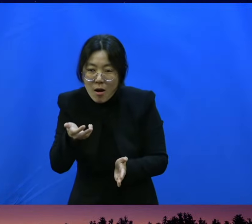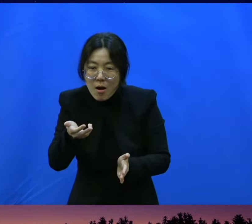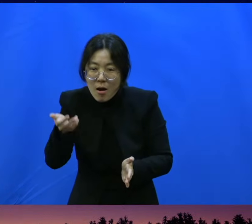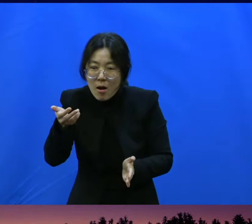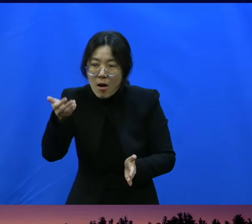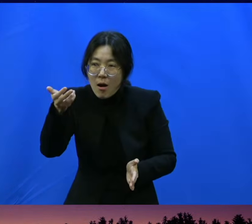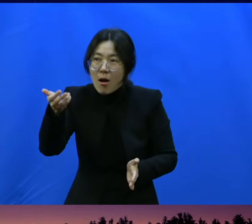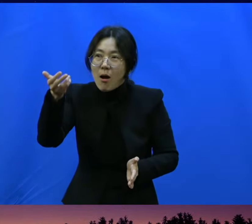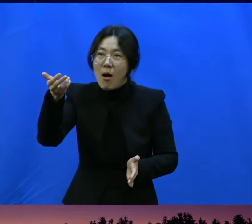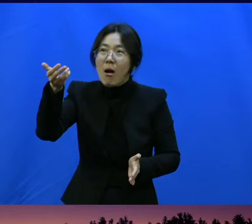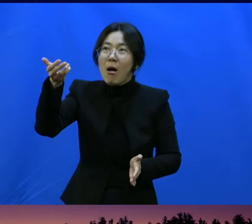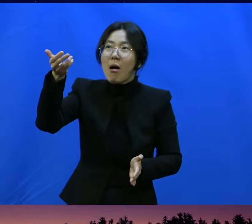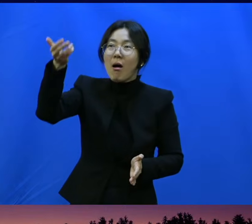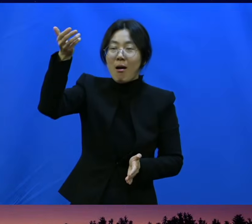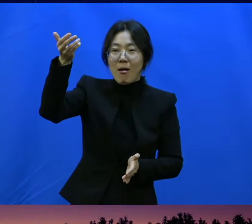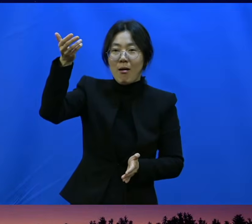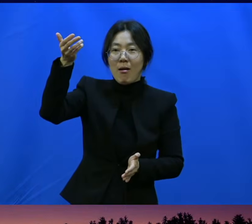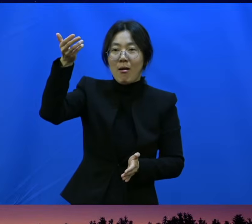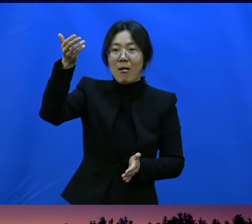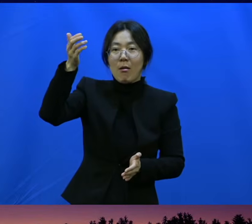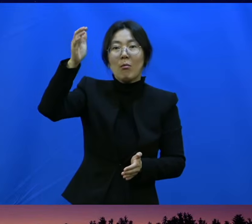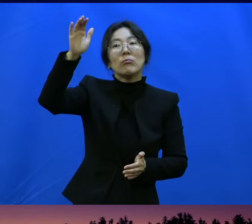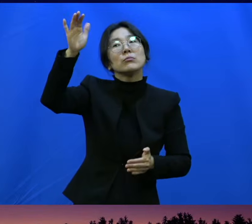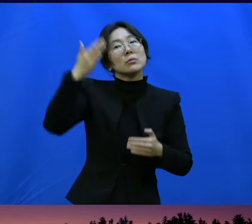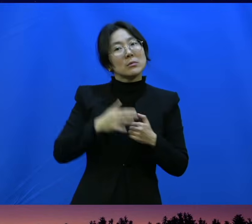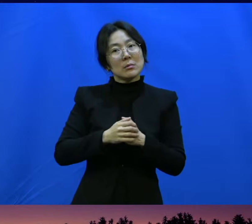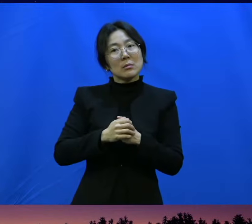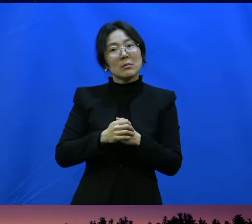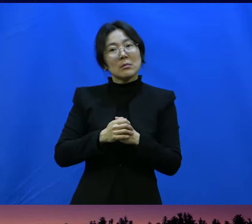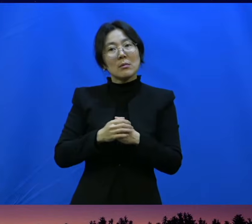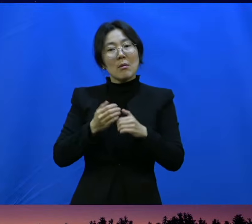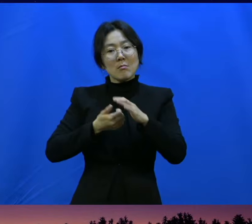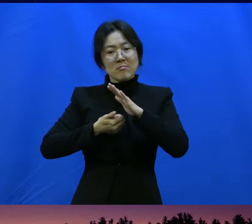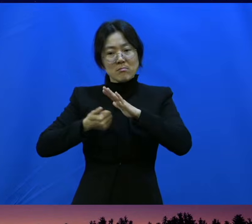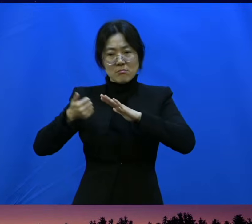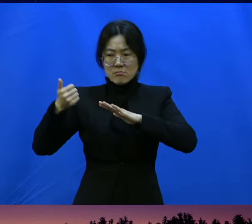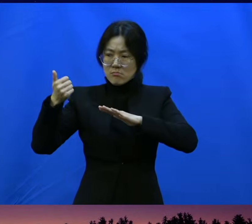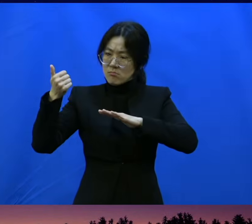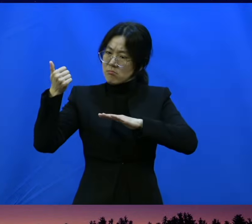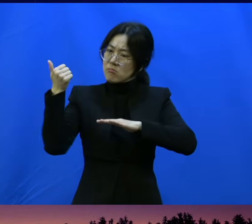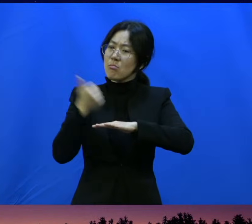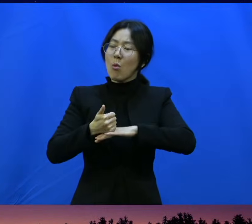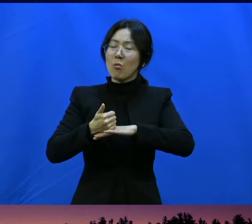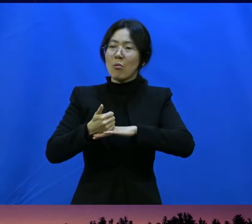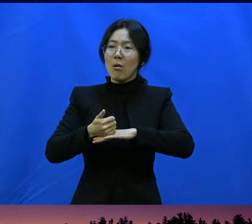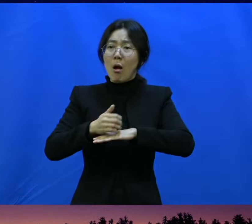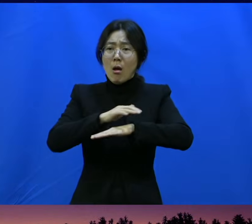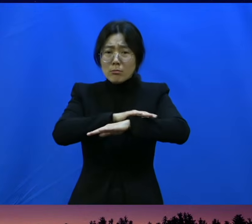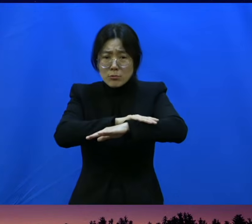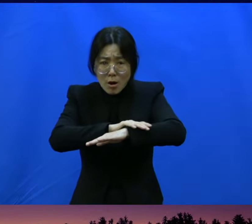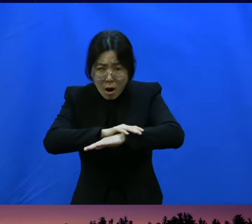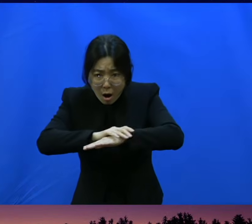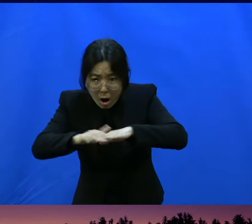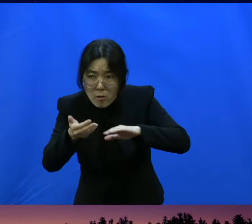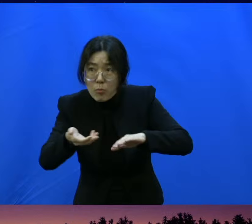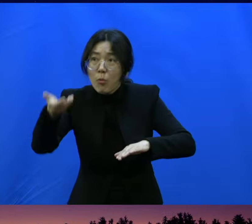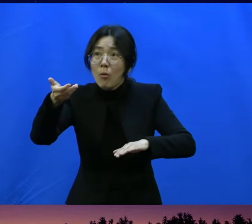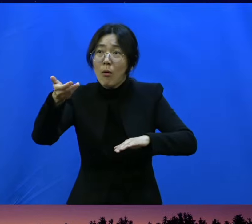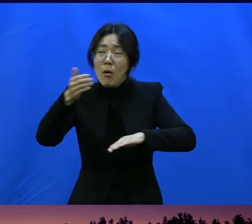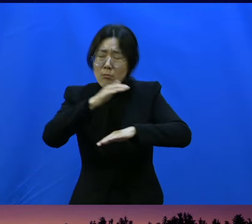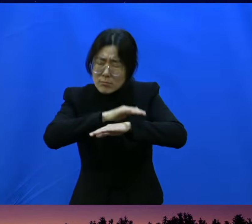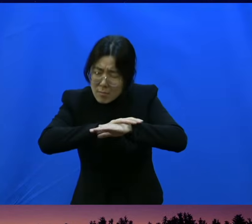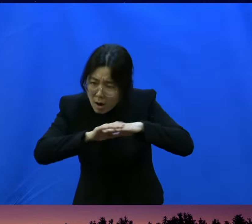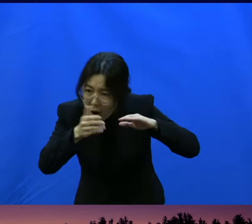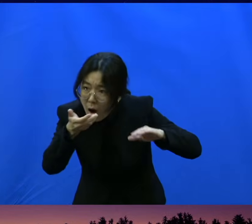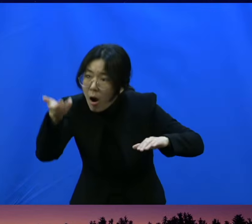승승장구하는 이 출세 가도를 가는 성공의 정점에 있는 거잖아요. 졸지의 성공의 자리에 있는 겁니다.